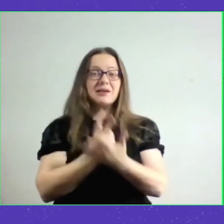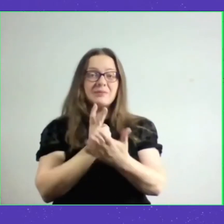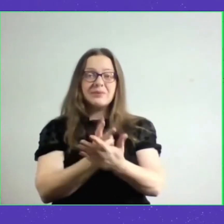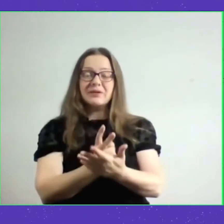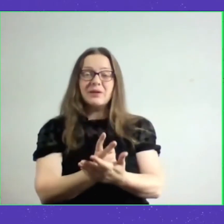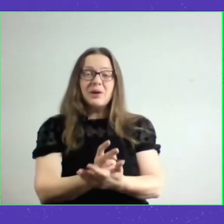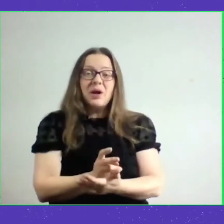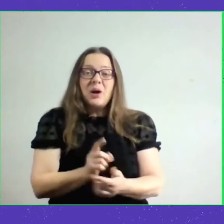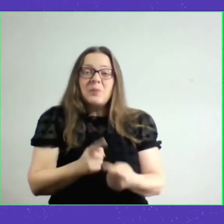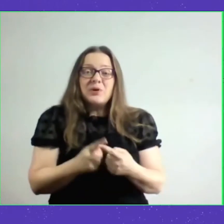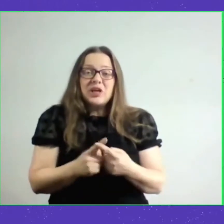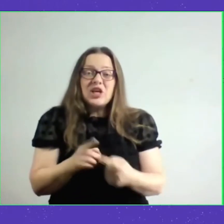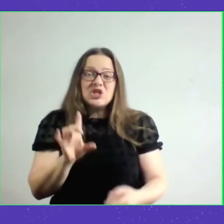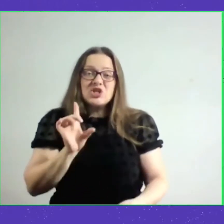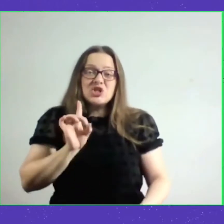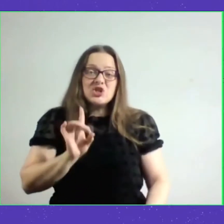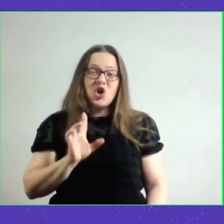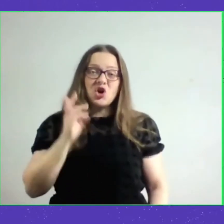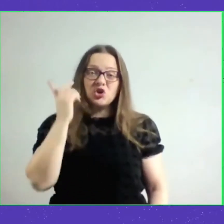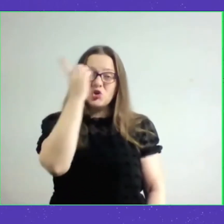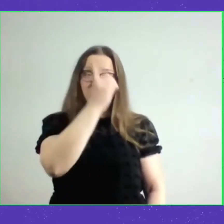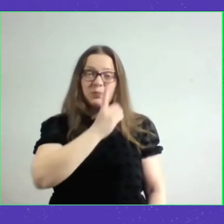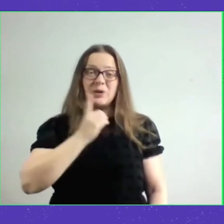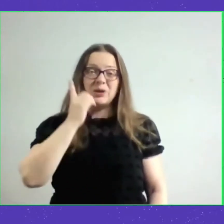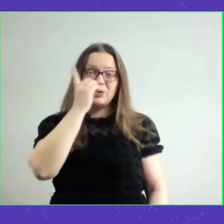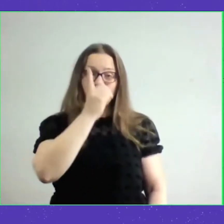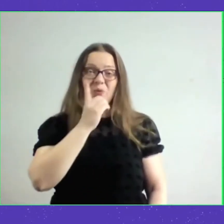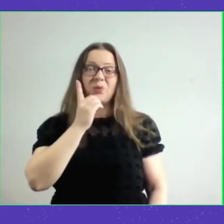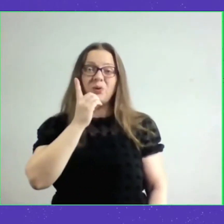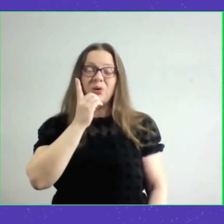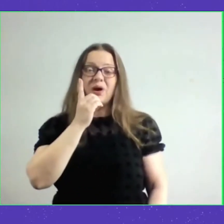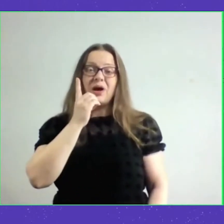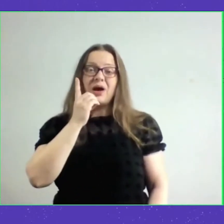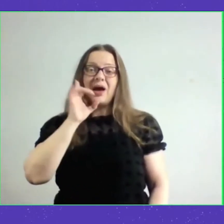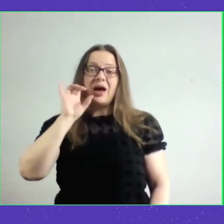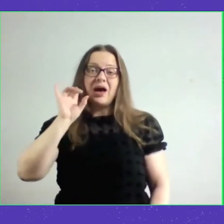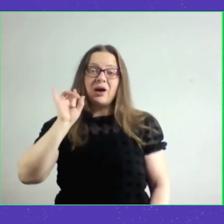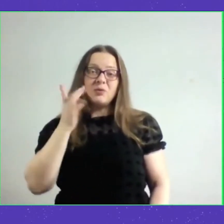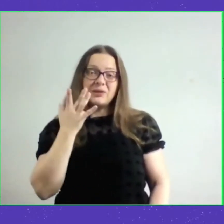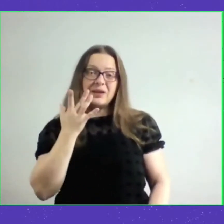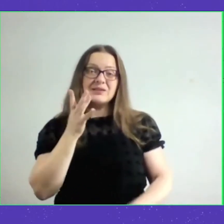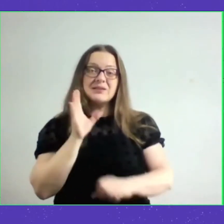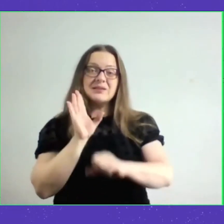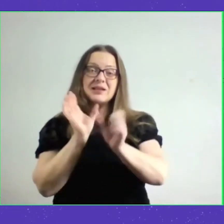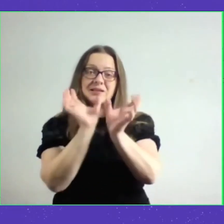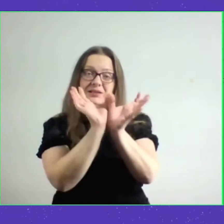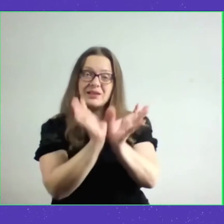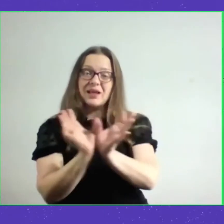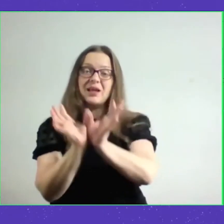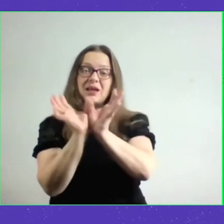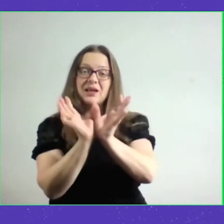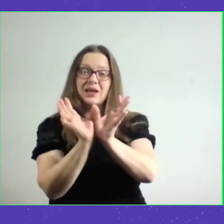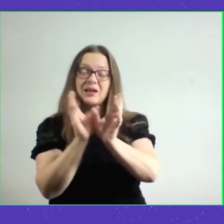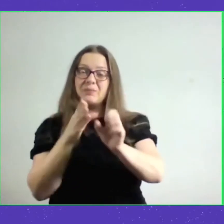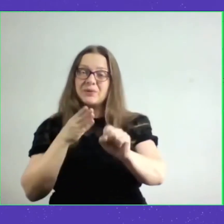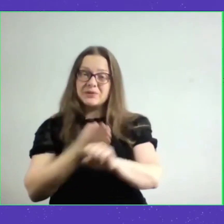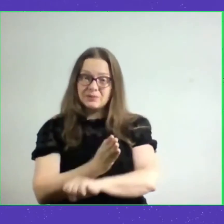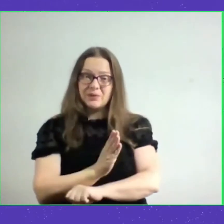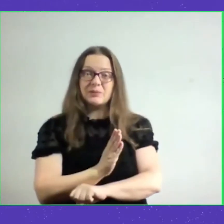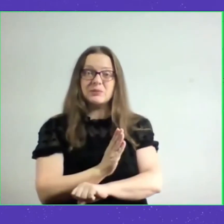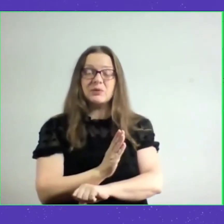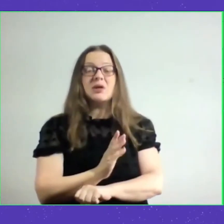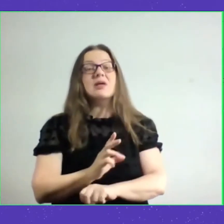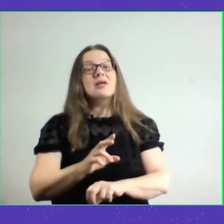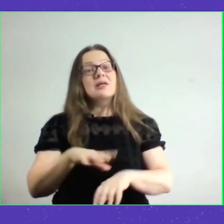temos a oportunidade de participar da mesa do Senhor. Nós oramos, agradecemos a Deus, mas às vezes nós